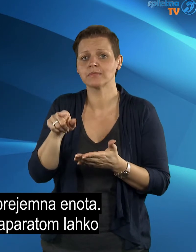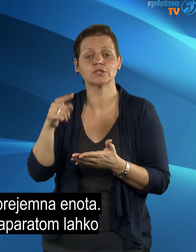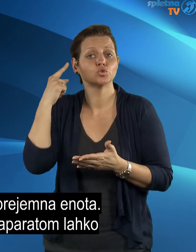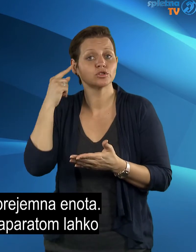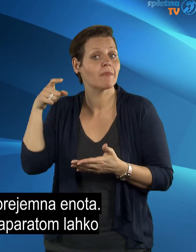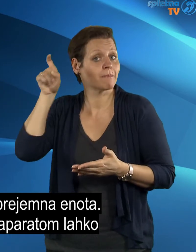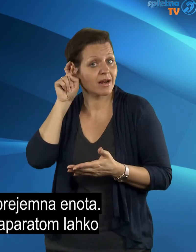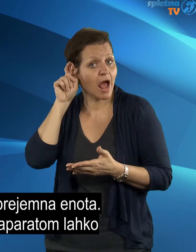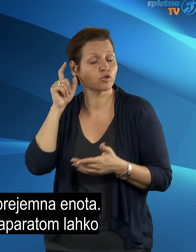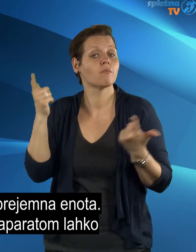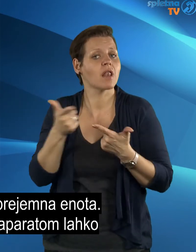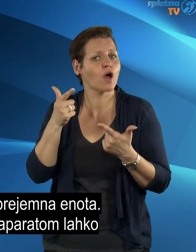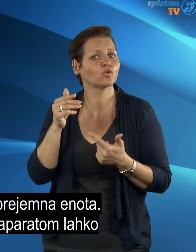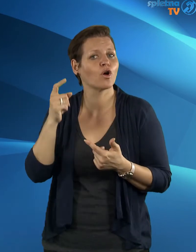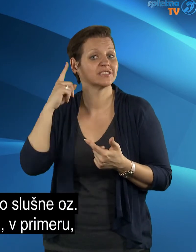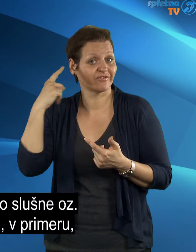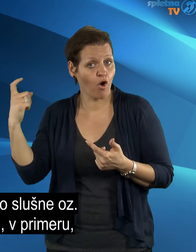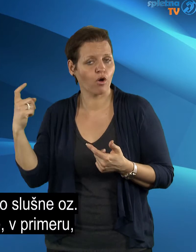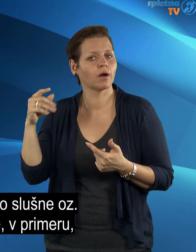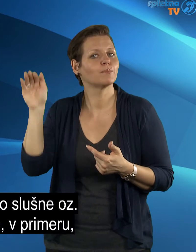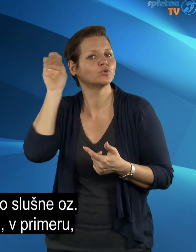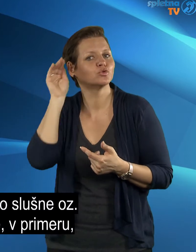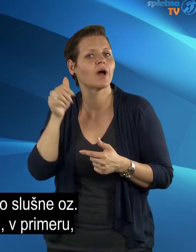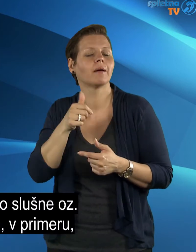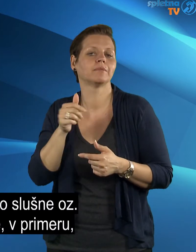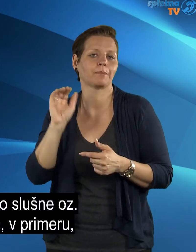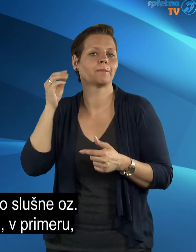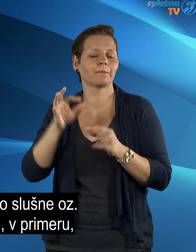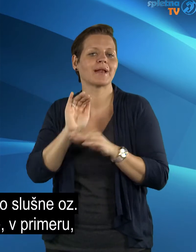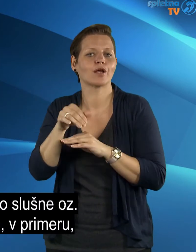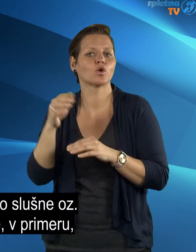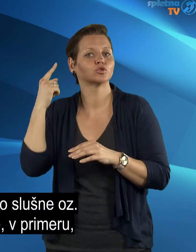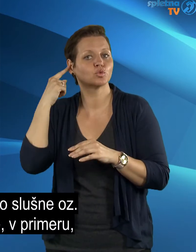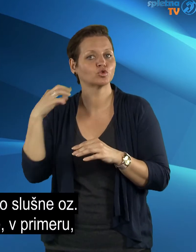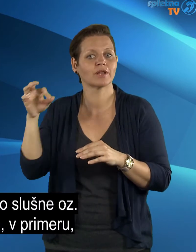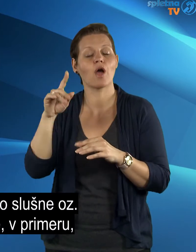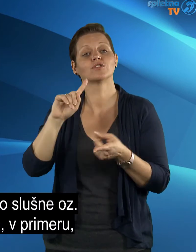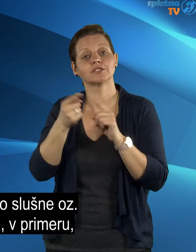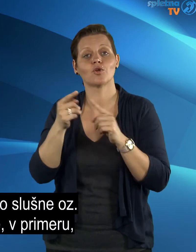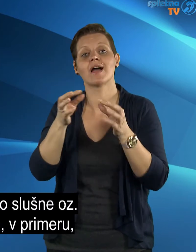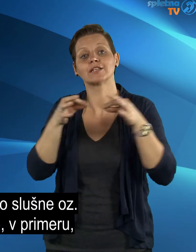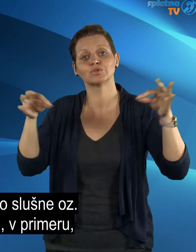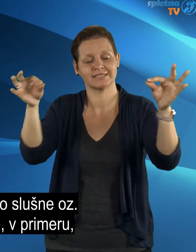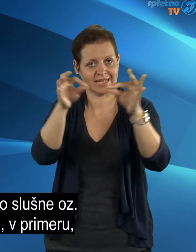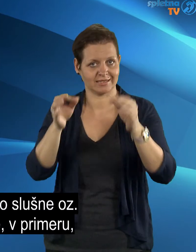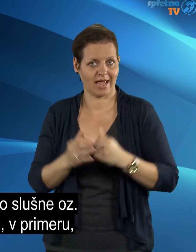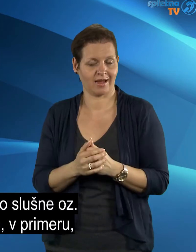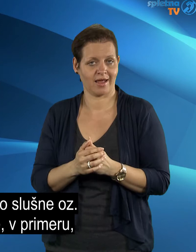Uporabnik s slušnim aparatom lahko zvok posluša preko slušne oziroma indukcijske zanke, v primeru, da nima